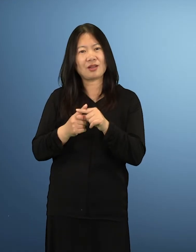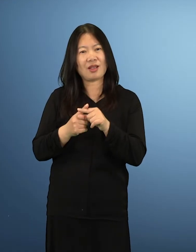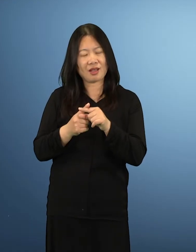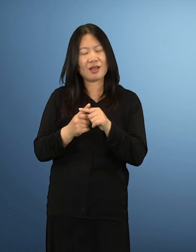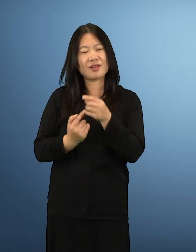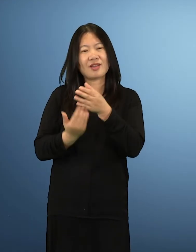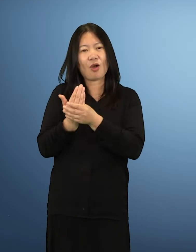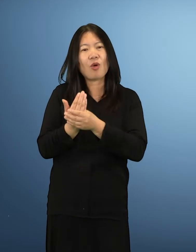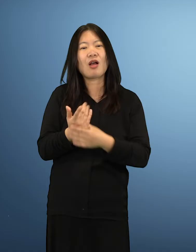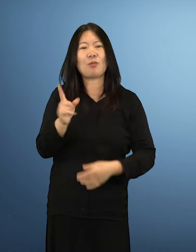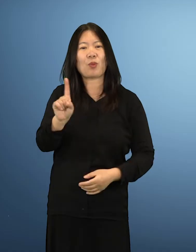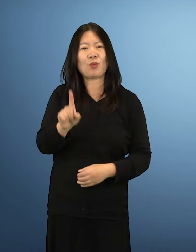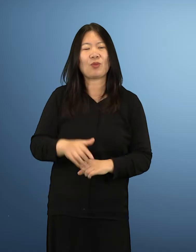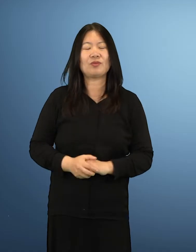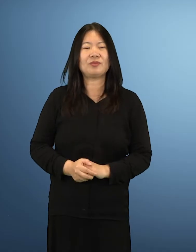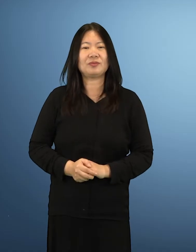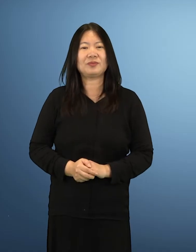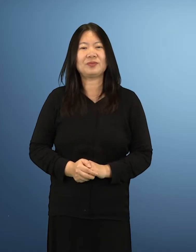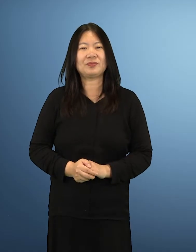대목이 있어요.